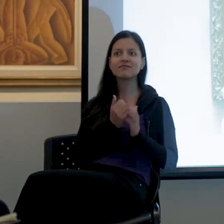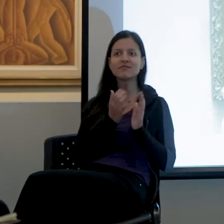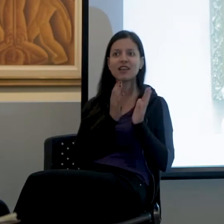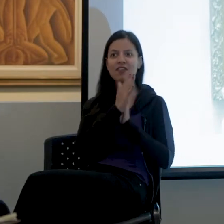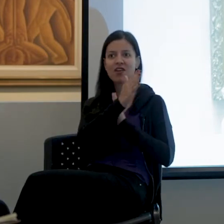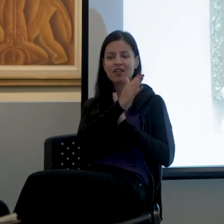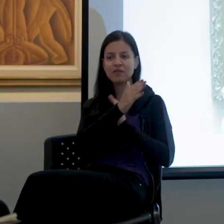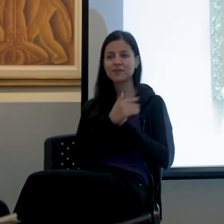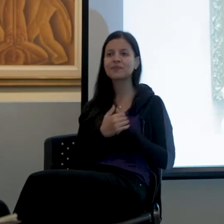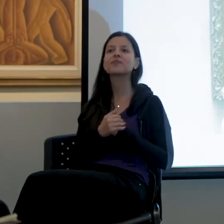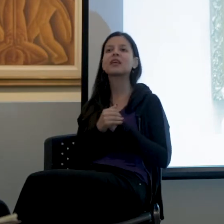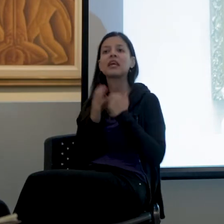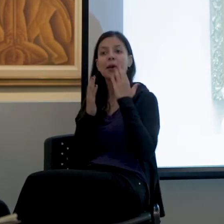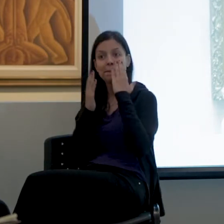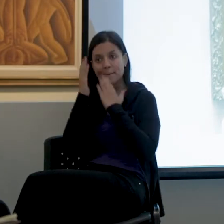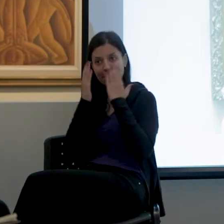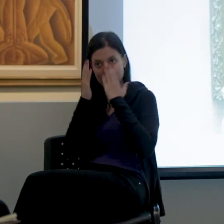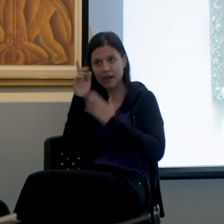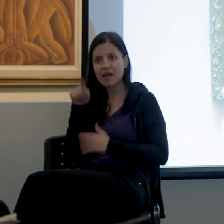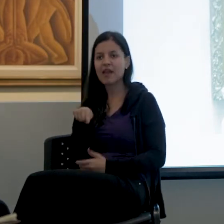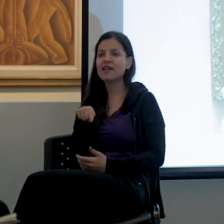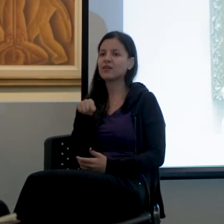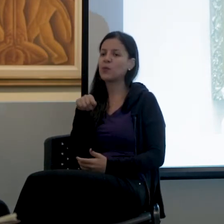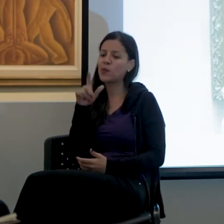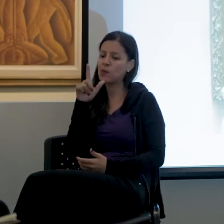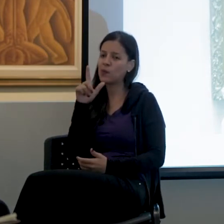picareta, quase um plenasmo, né?